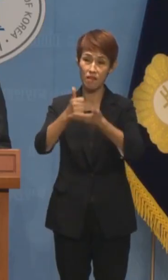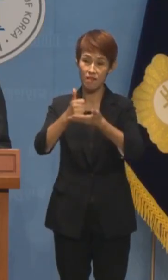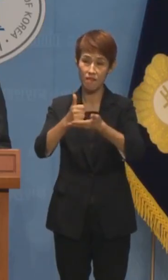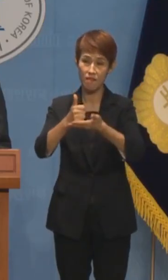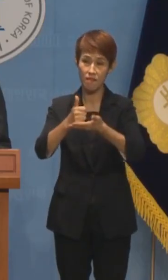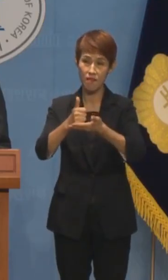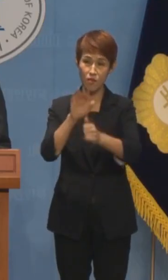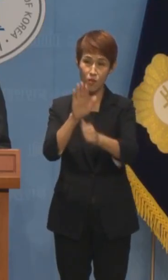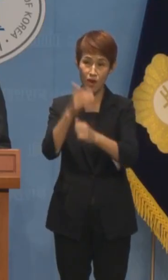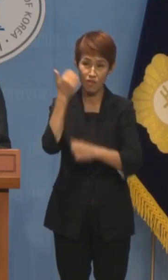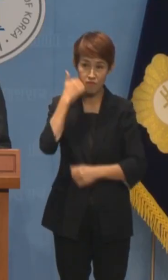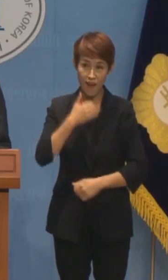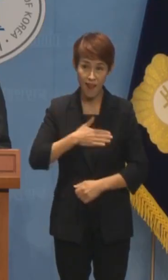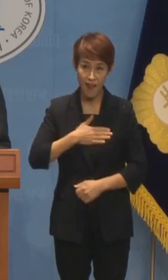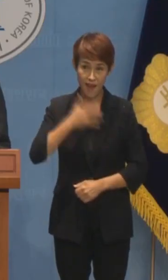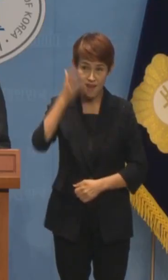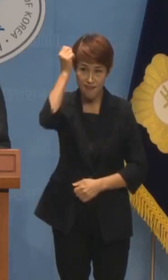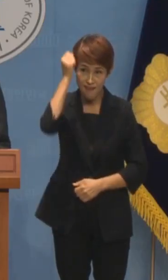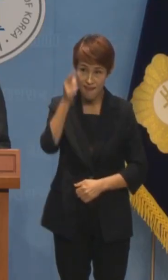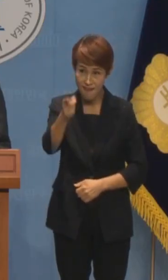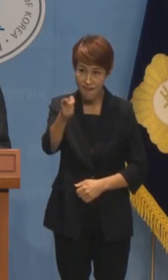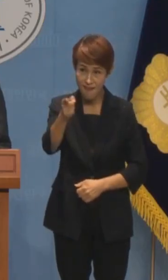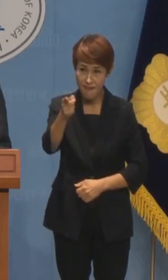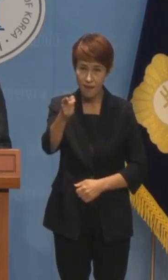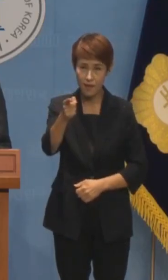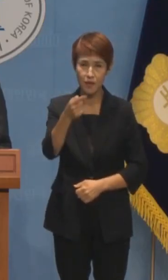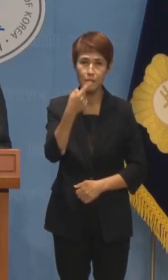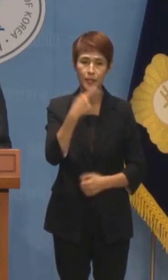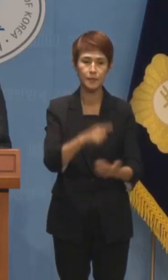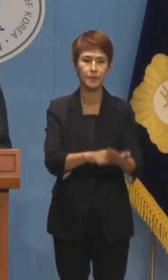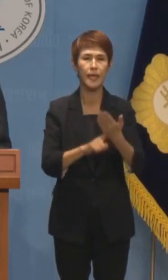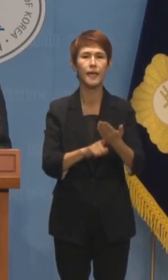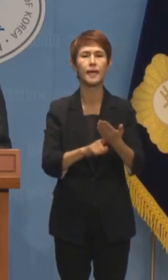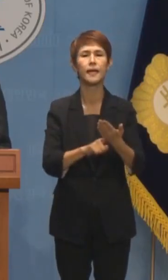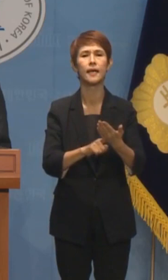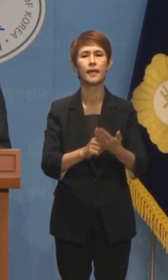거 아시죠? 라고 말했다는 증언도 나왔습니다.